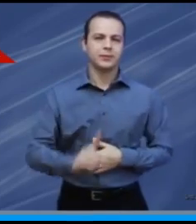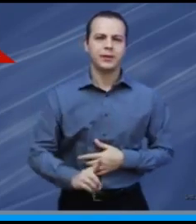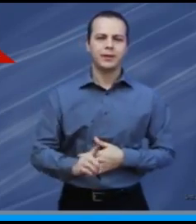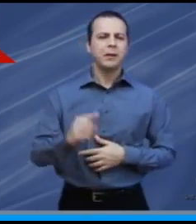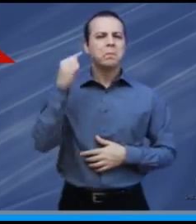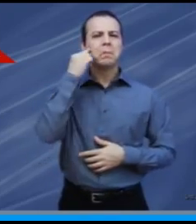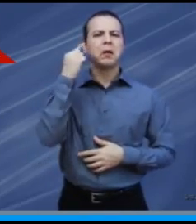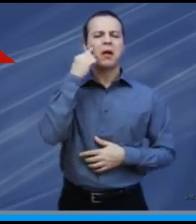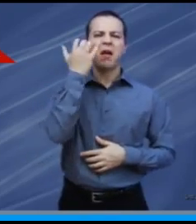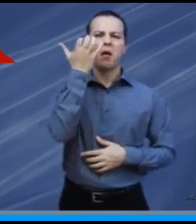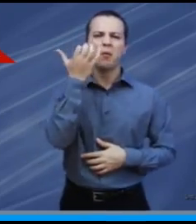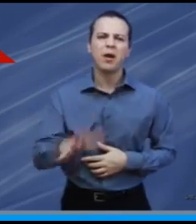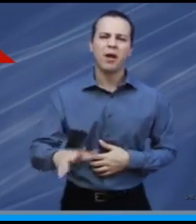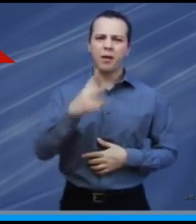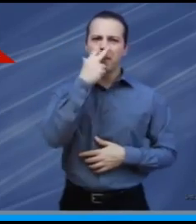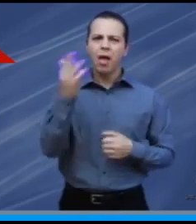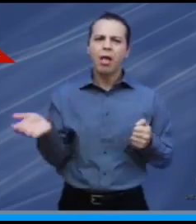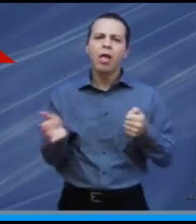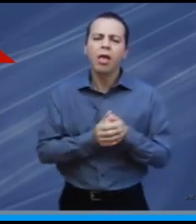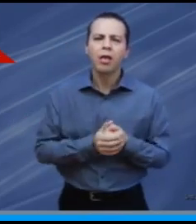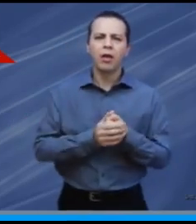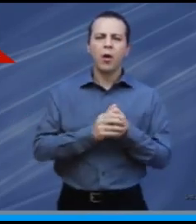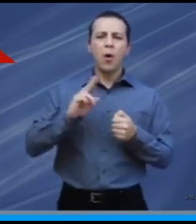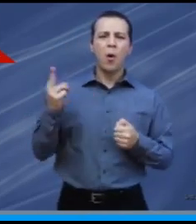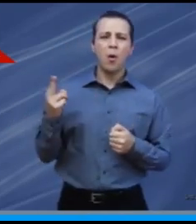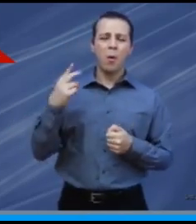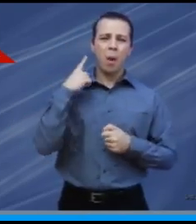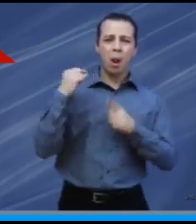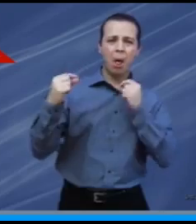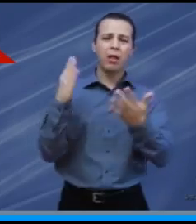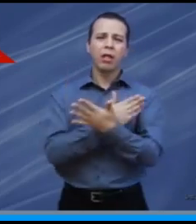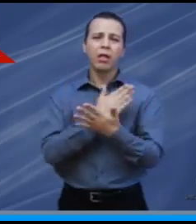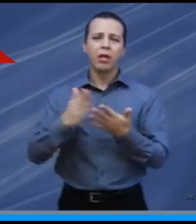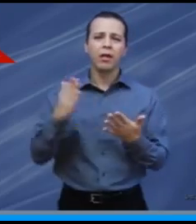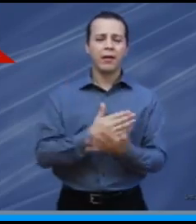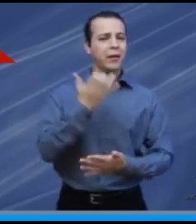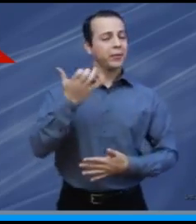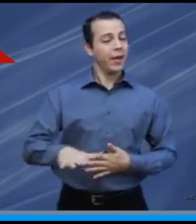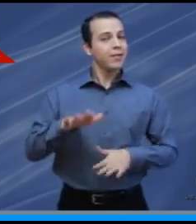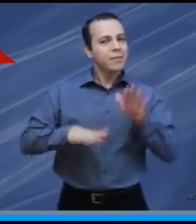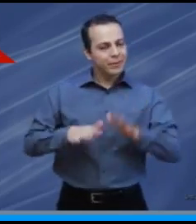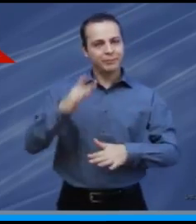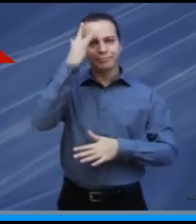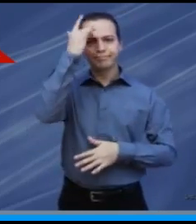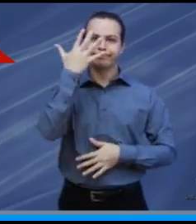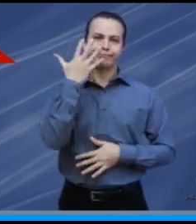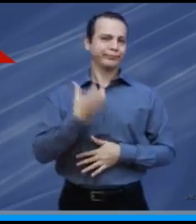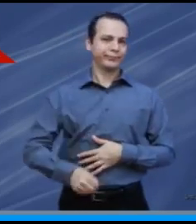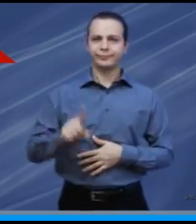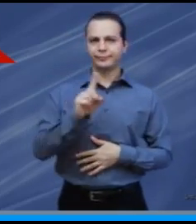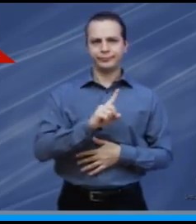um fator de desagrado para esse tipo de pensamento. Por outro